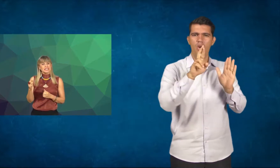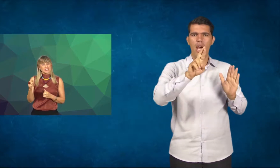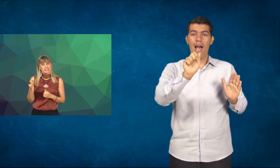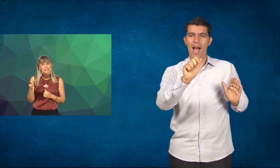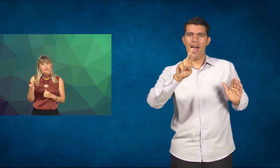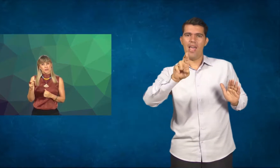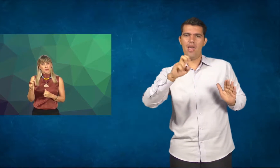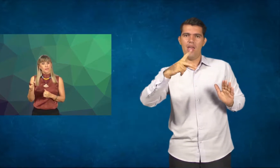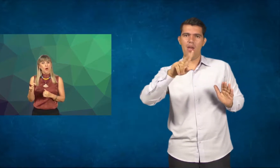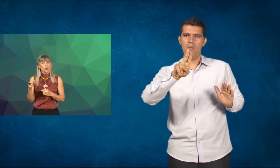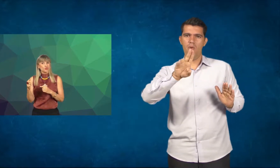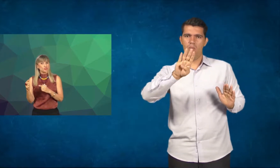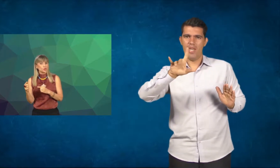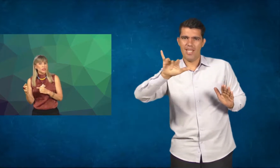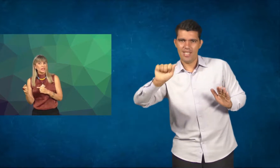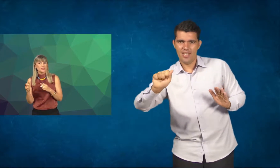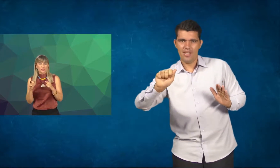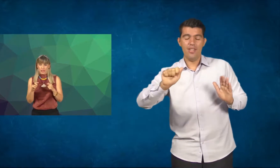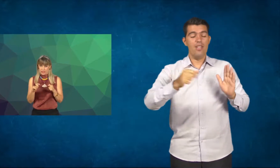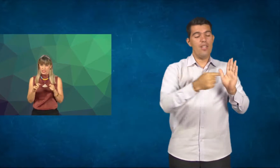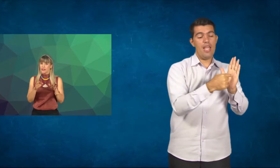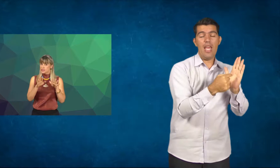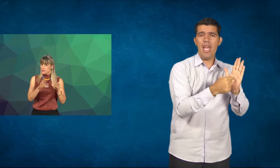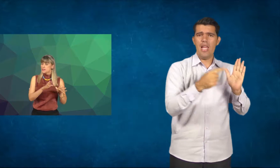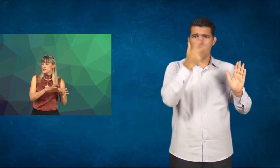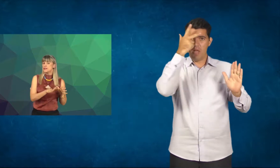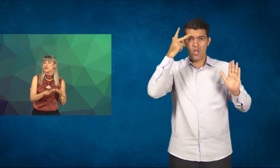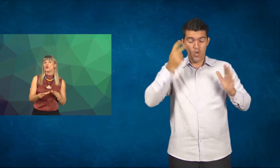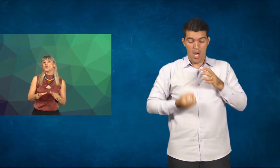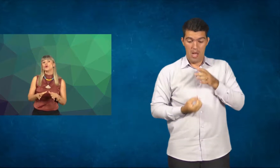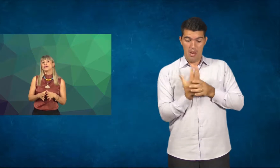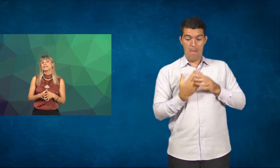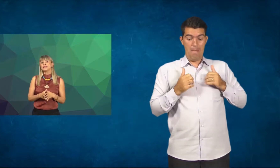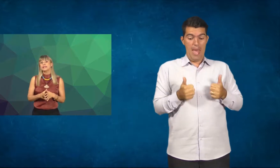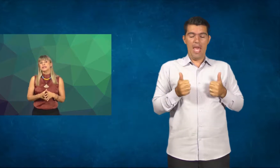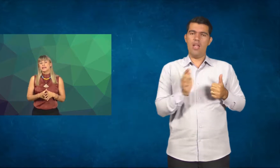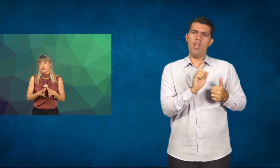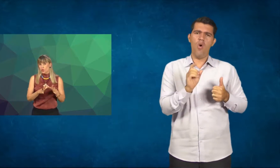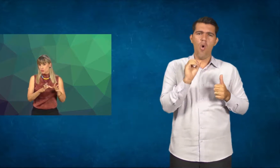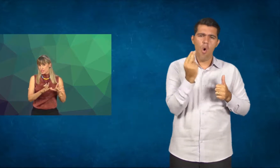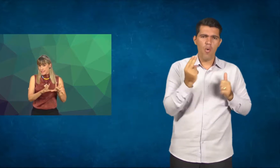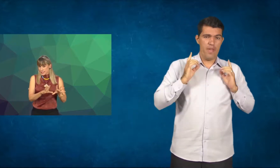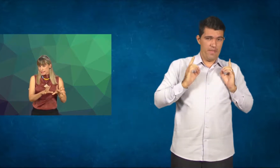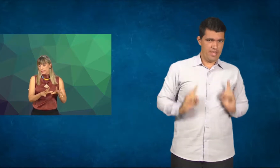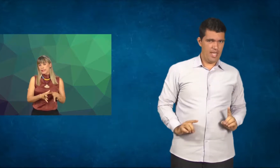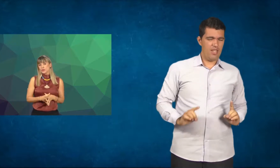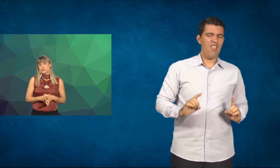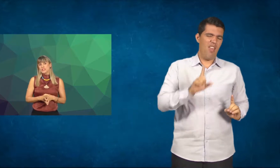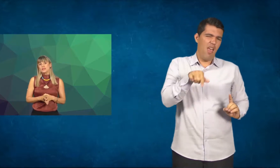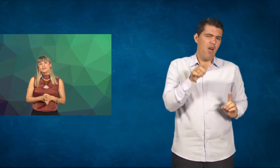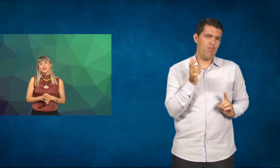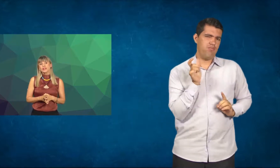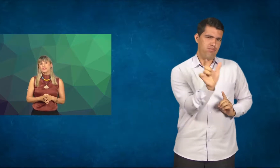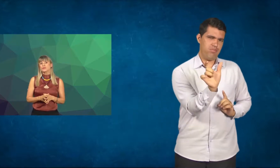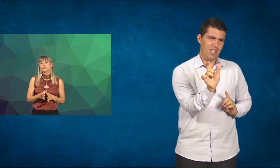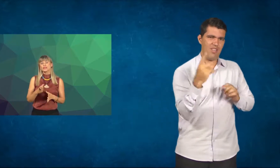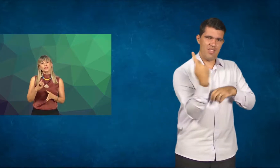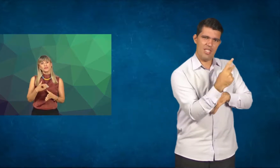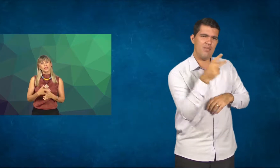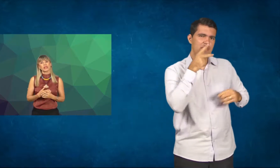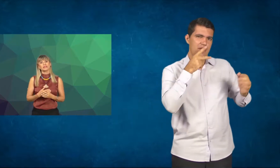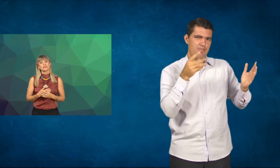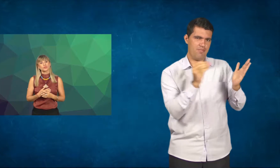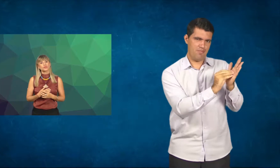as crianças mal constituídas ou deficientes, é assim que ele coloca, né? Como diz nessa literatura específica, elas